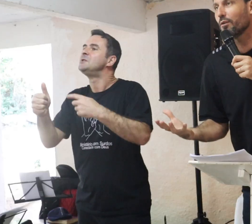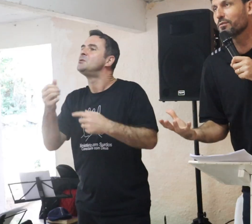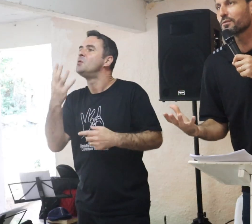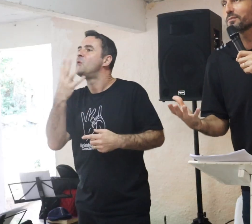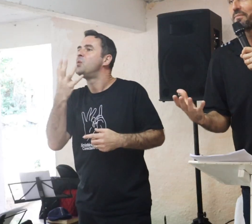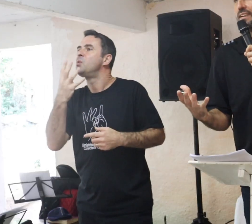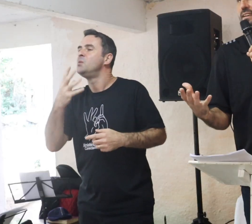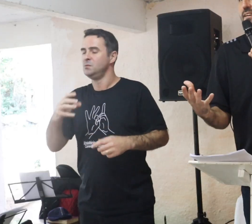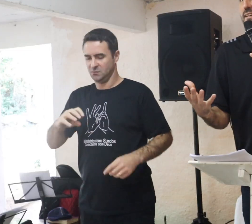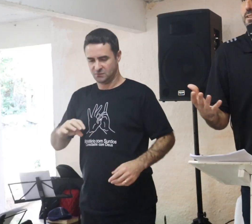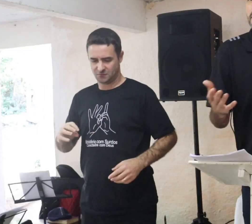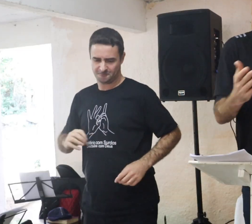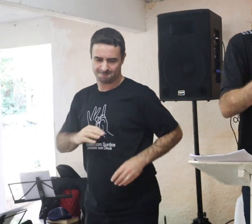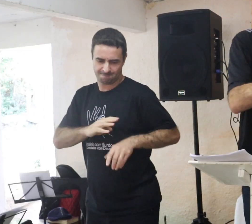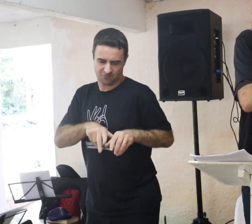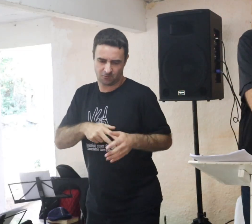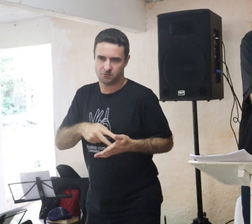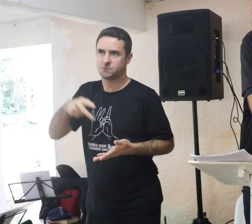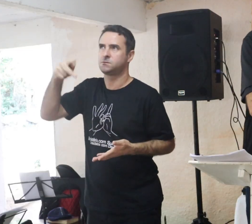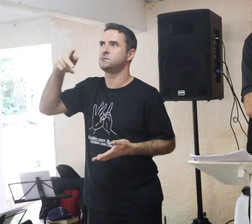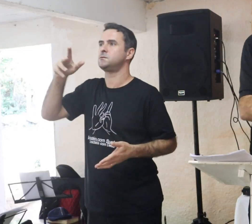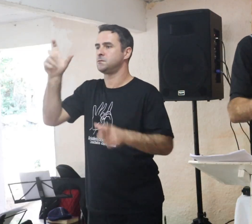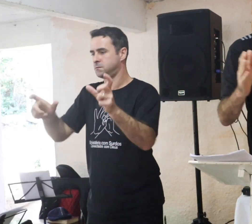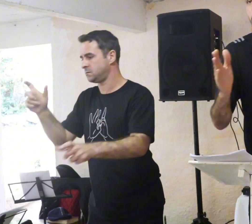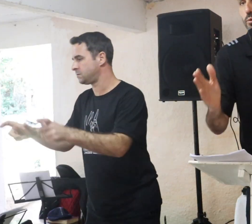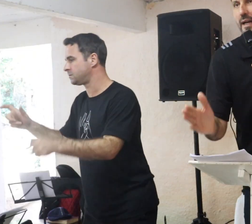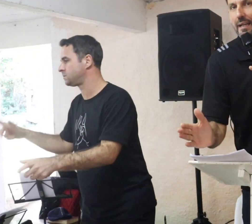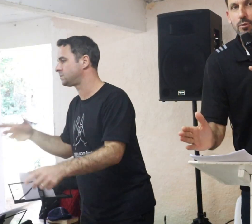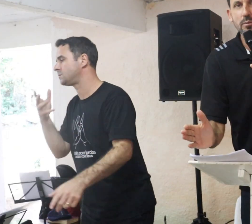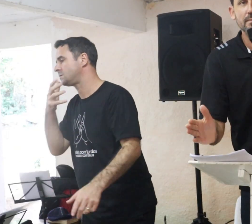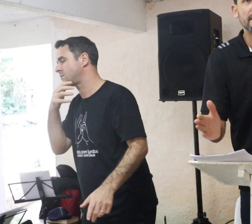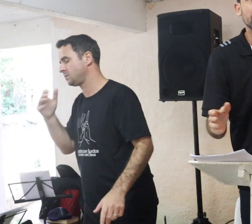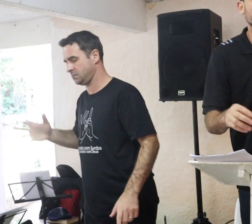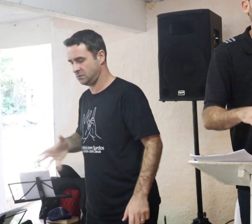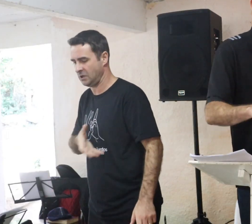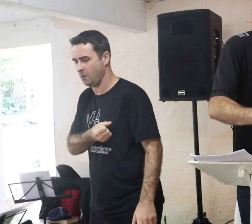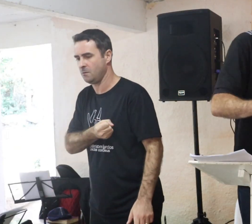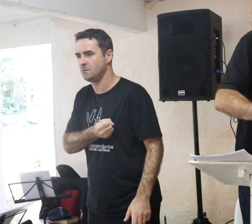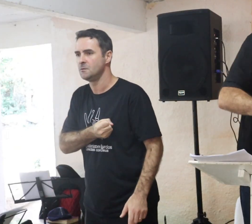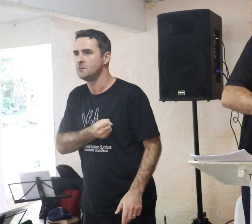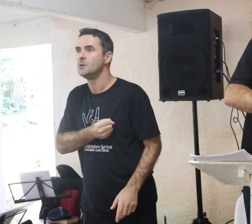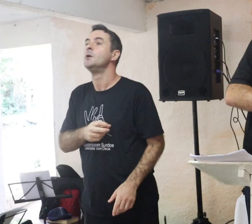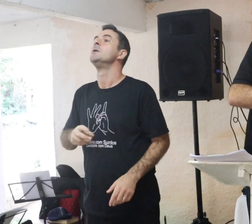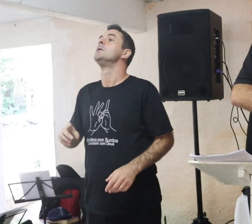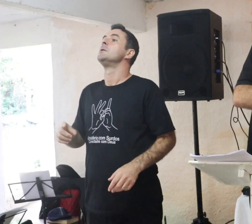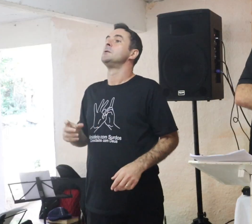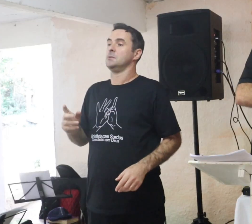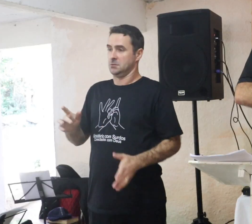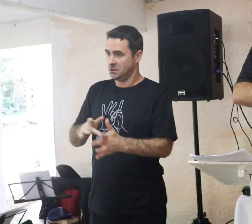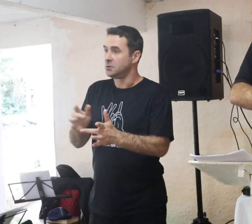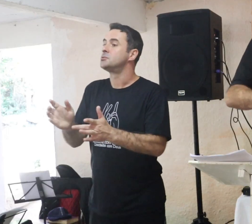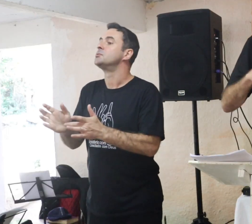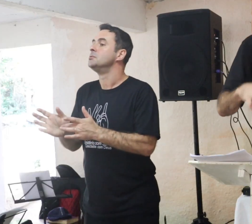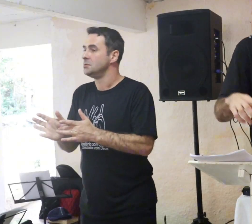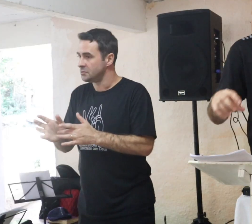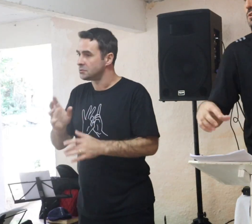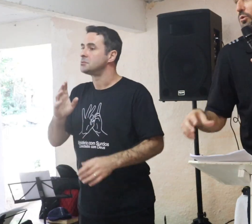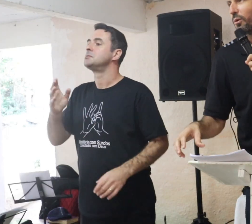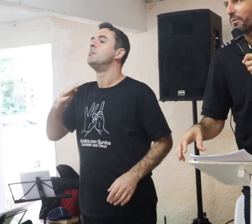dos salvos. Jesus morreu, foi sepultado, mas num domingo como esse,